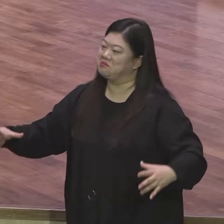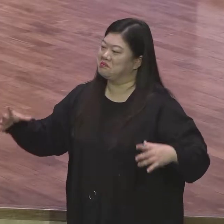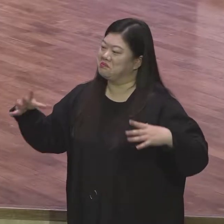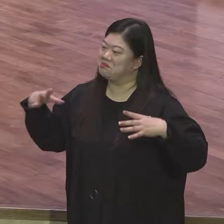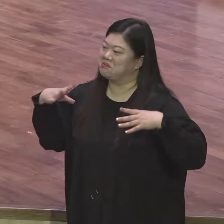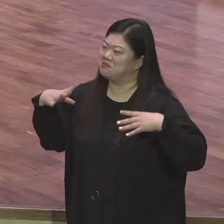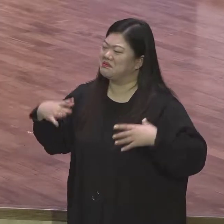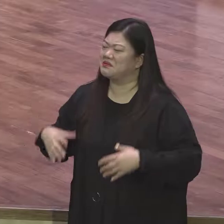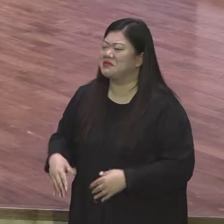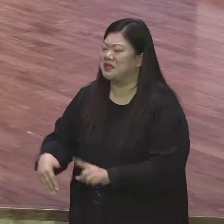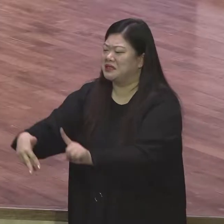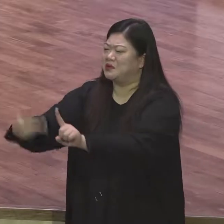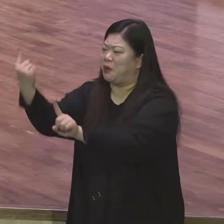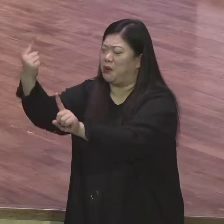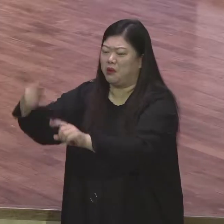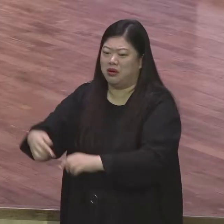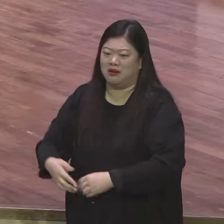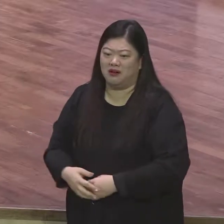대통령을 하겠다고